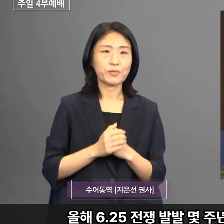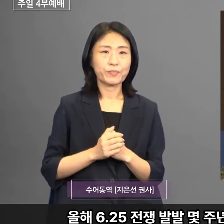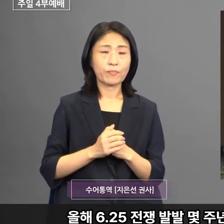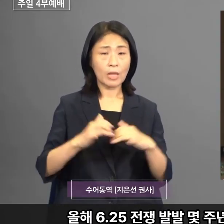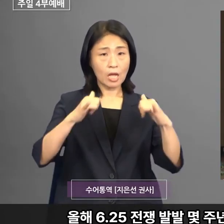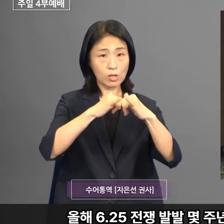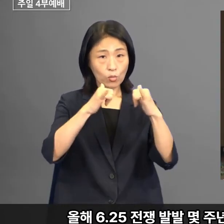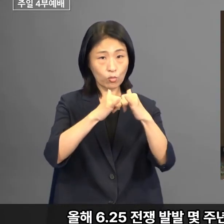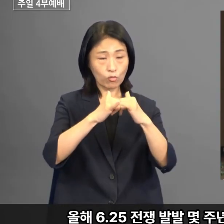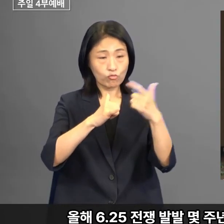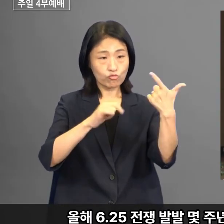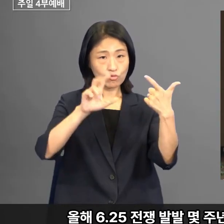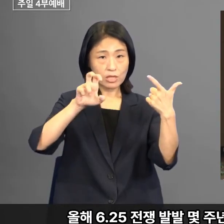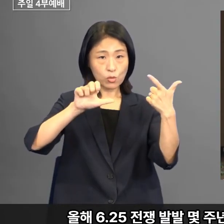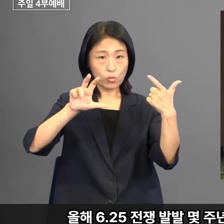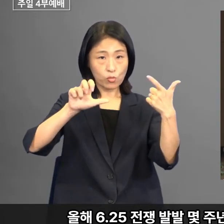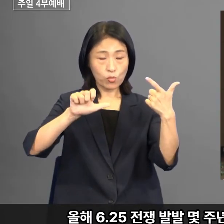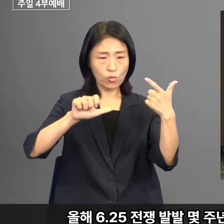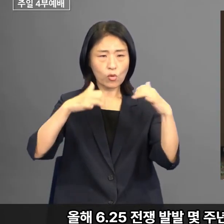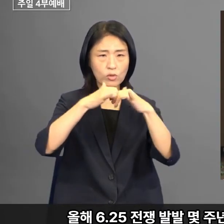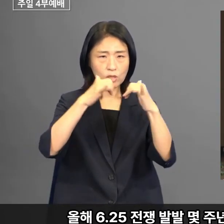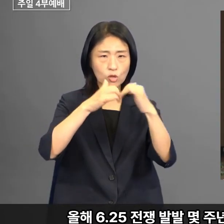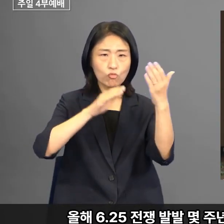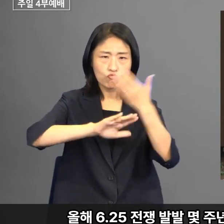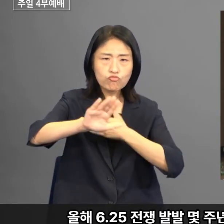발발 몇 주년인지 아십니까?